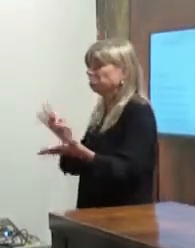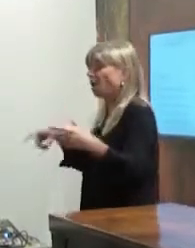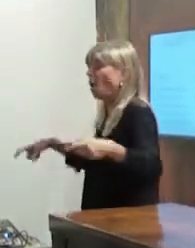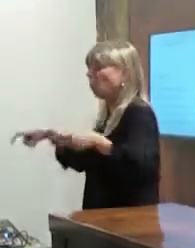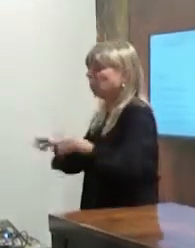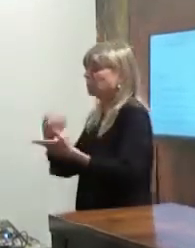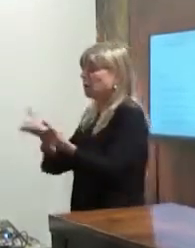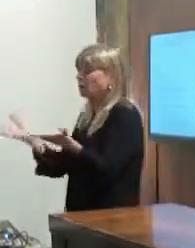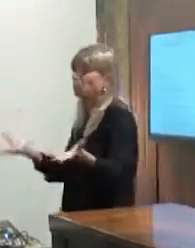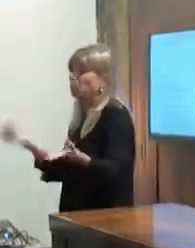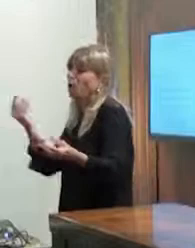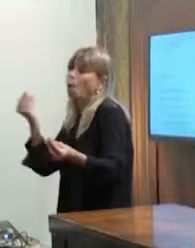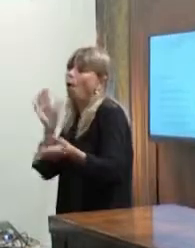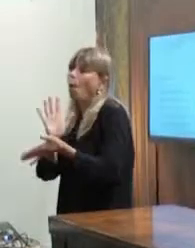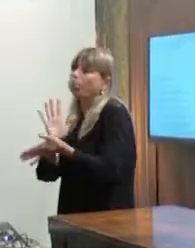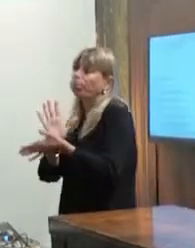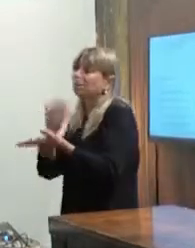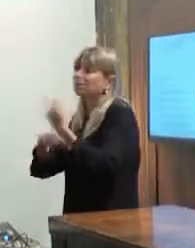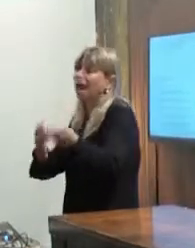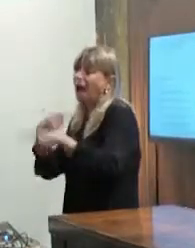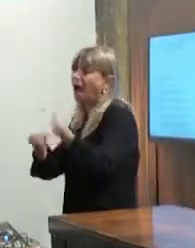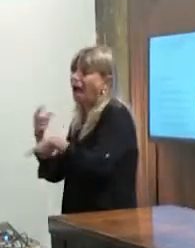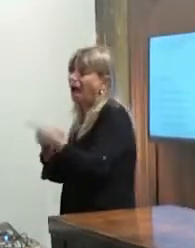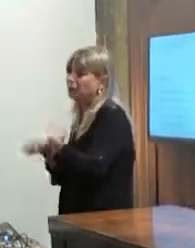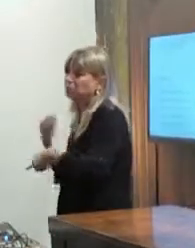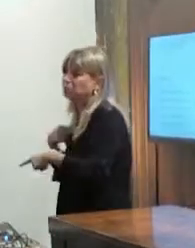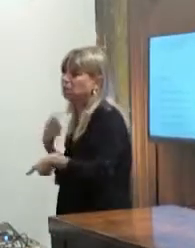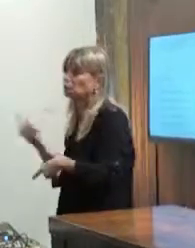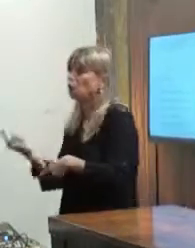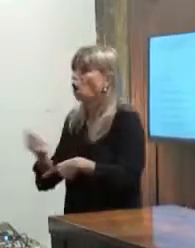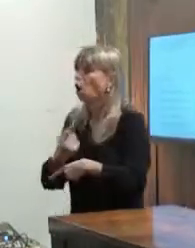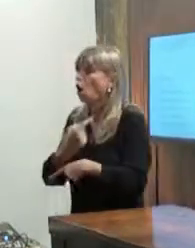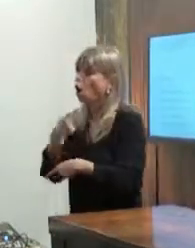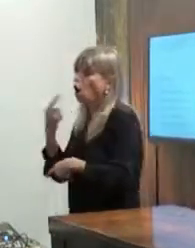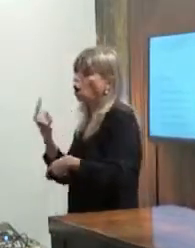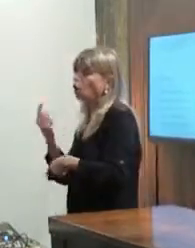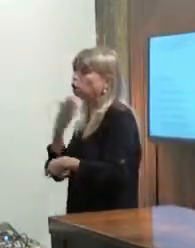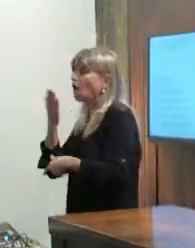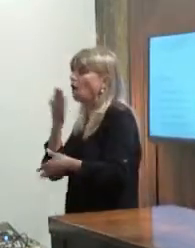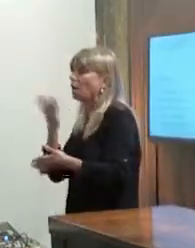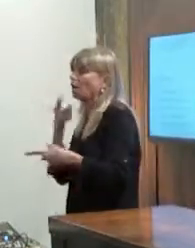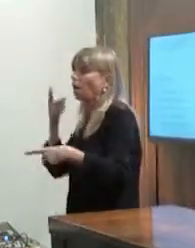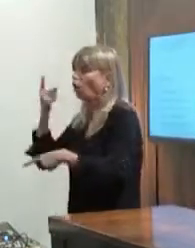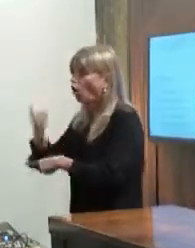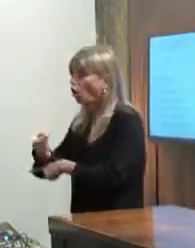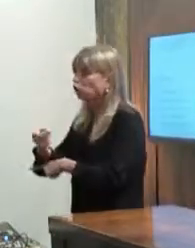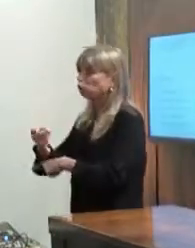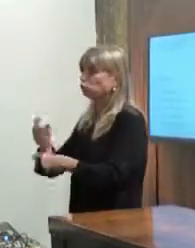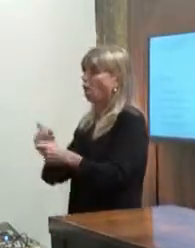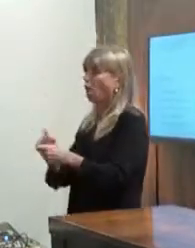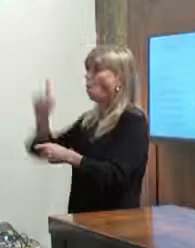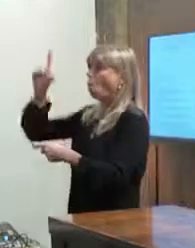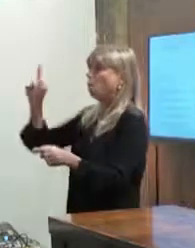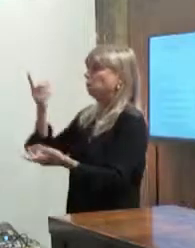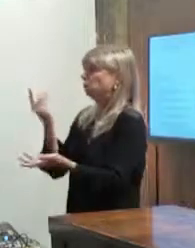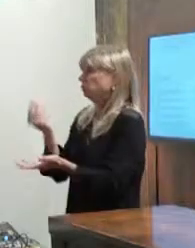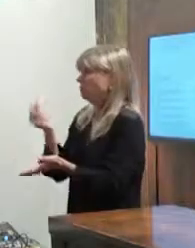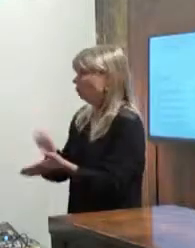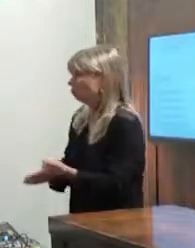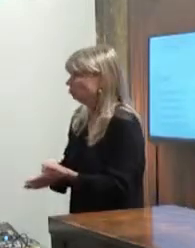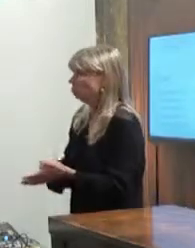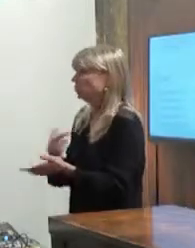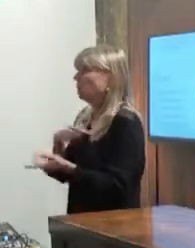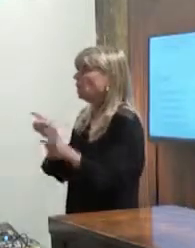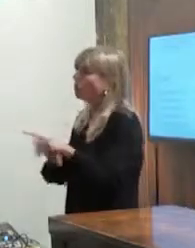mero trámite. Aunque todo el mundo haya hablado en contra del tarifazo, igual lo aumentan y dicen, bueno, se cumplió con el